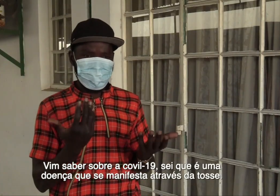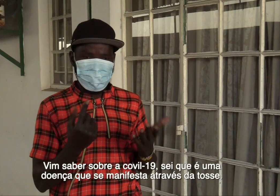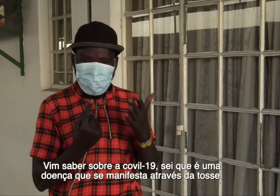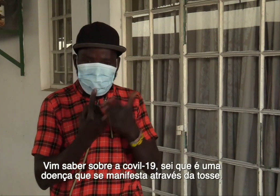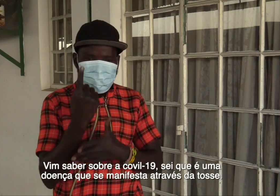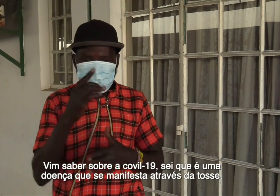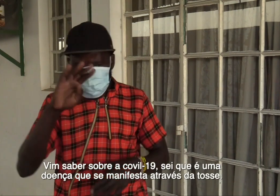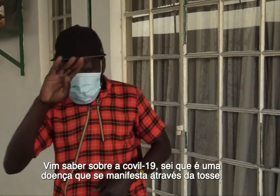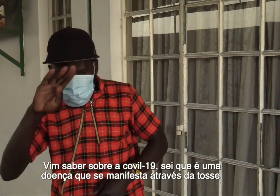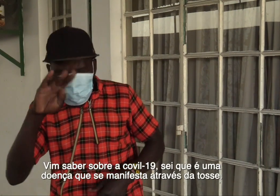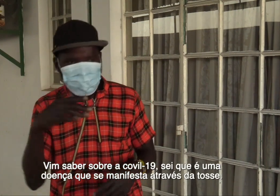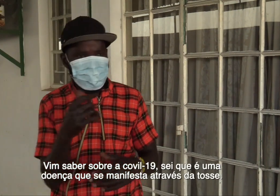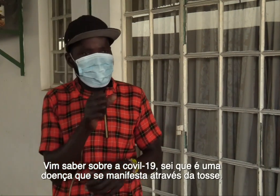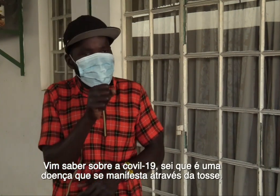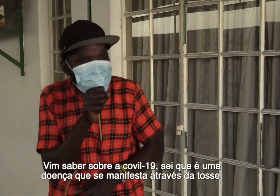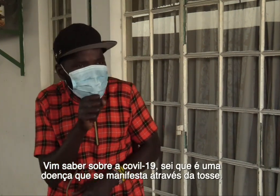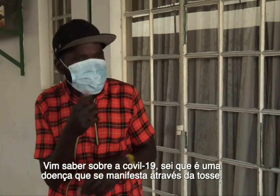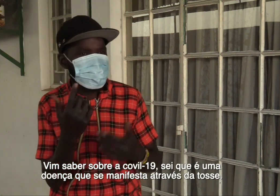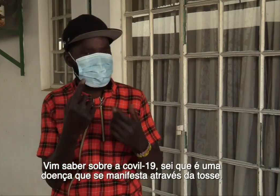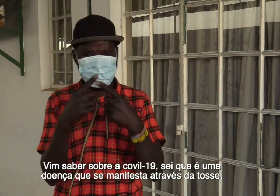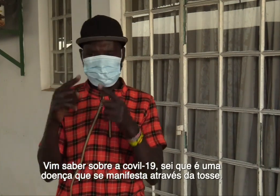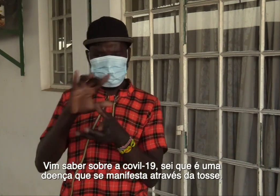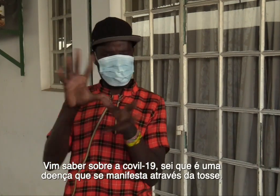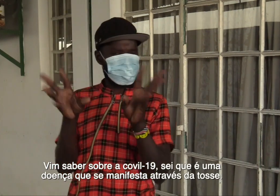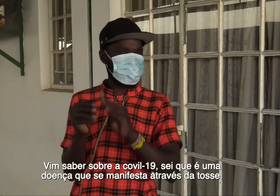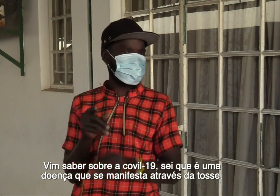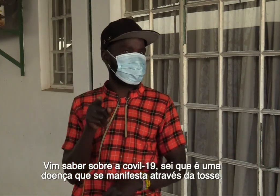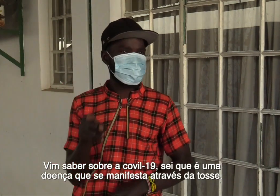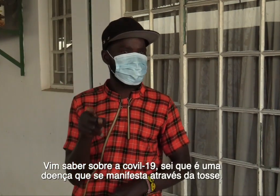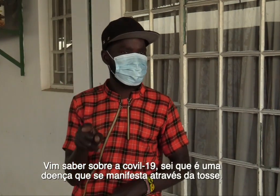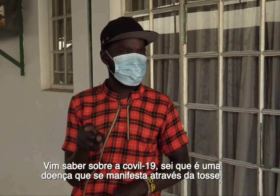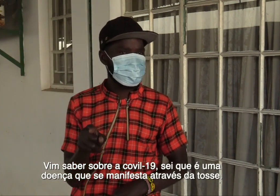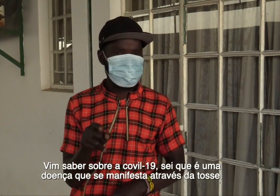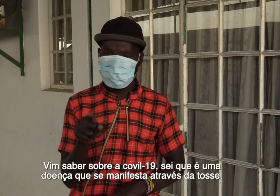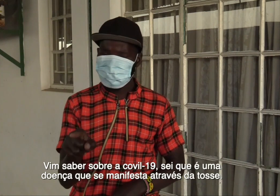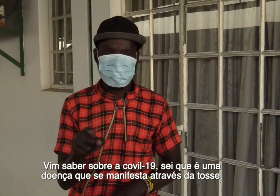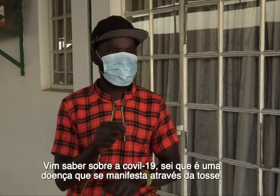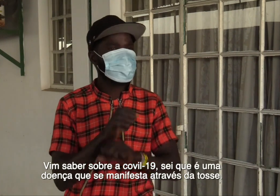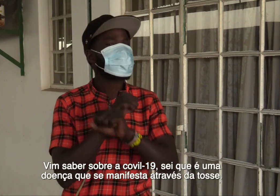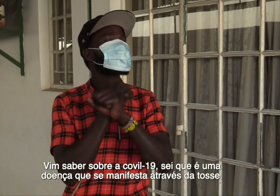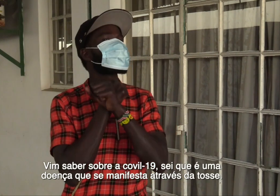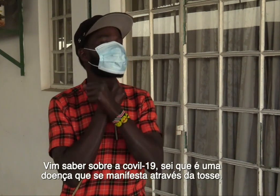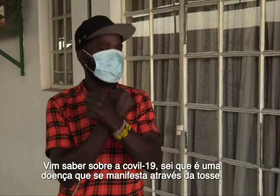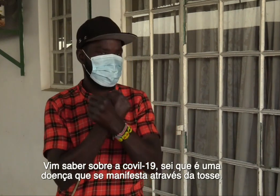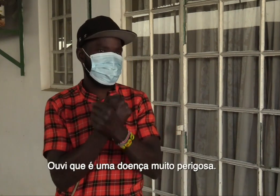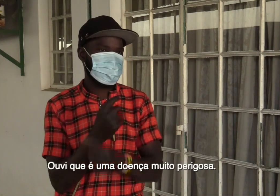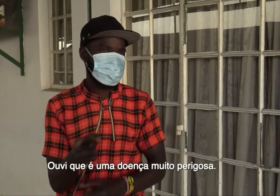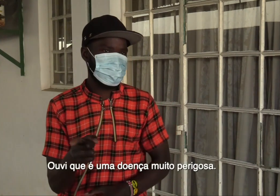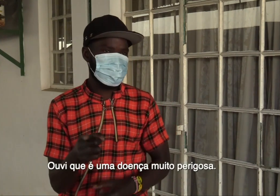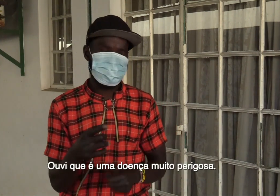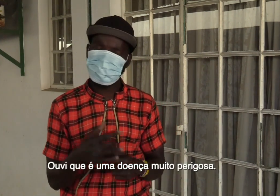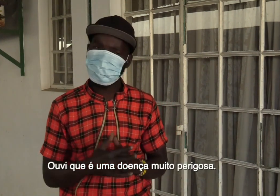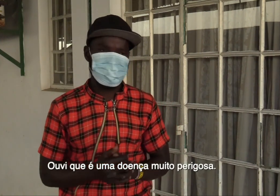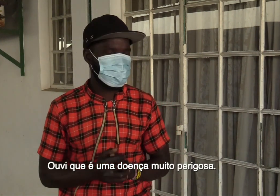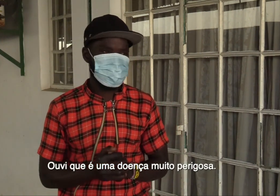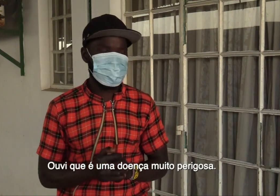coronavírus, ouvi que é uma doença que é causada por tosse e muitas outras coisas. Então, ouvi